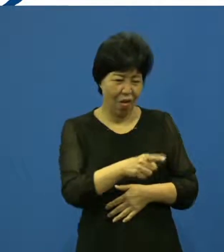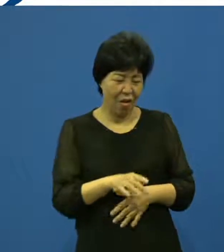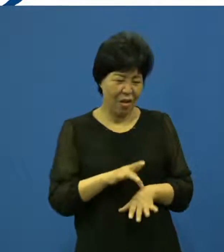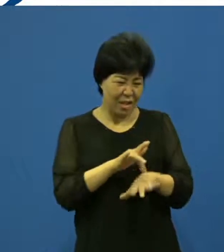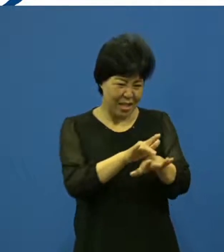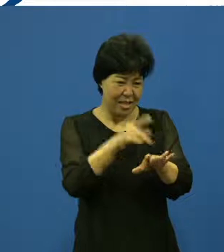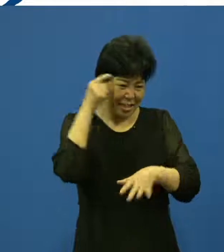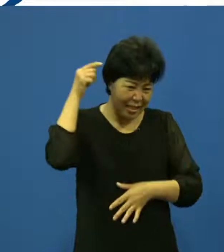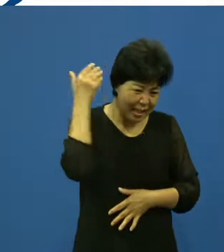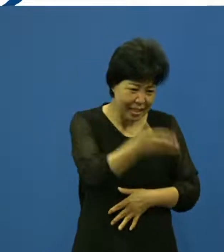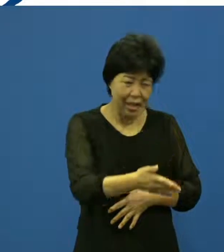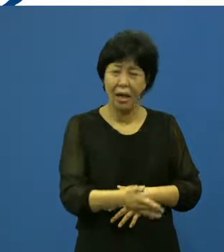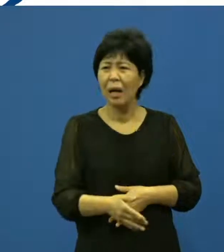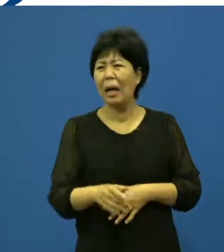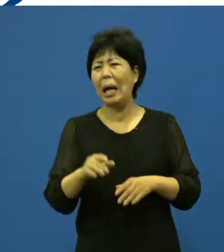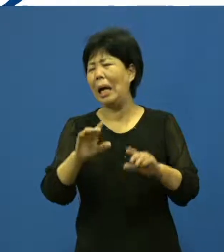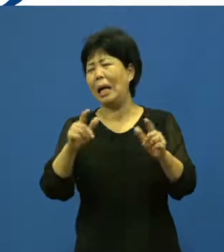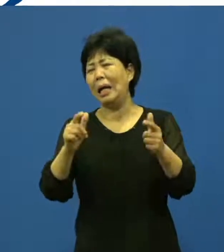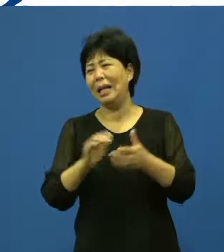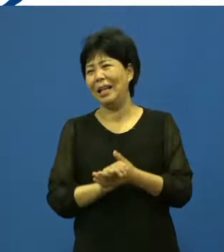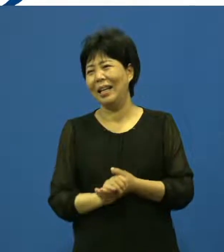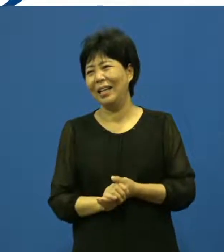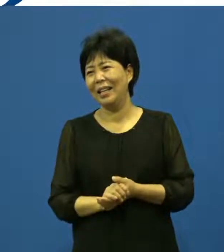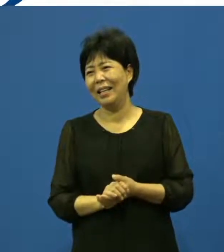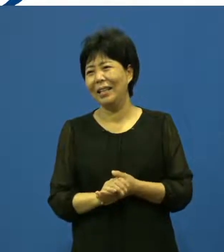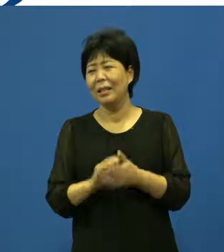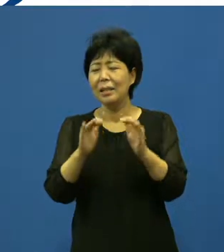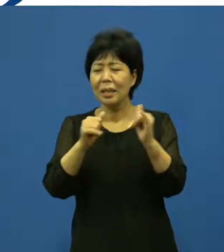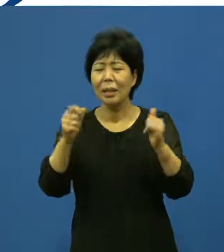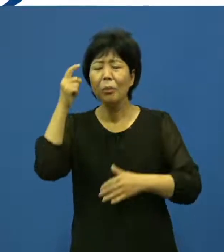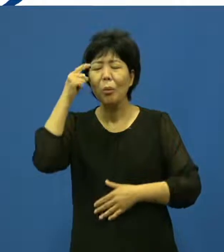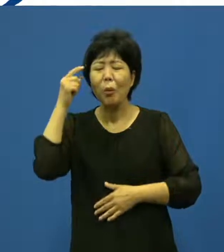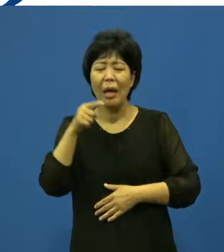너 사탄이지, 너 인간이 왜 그래?